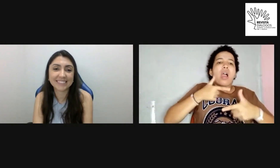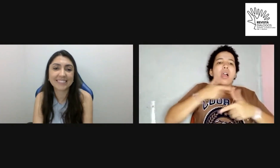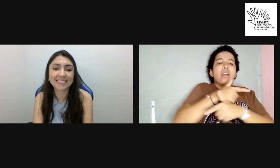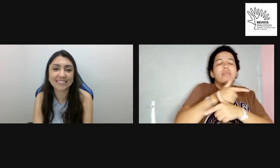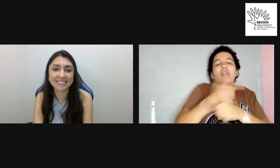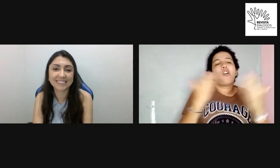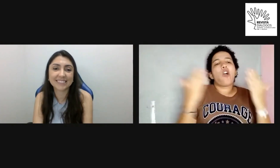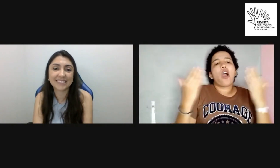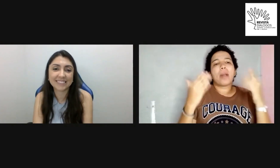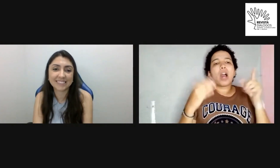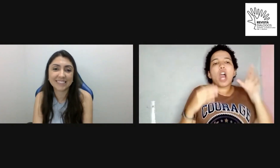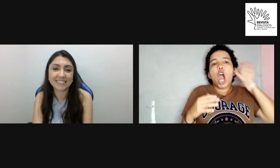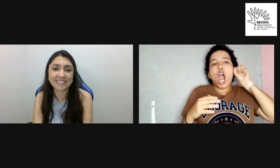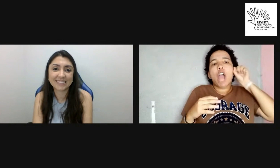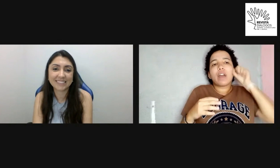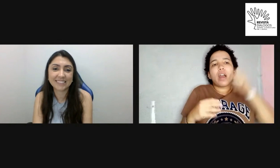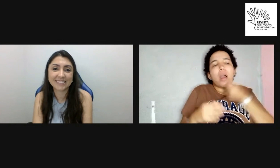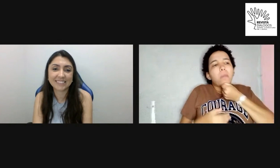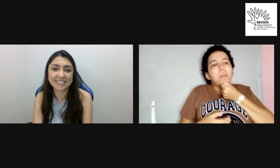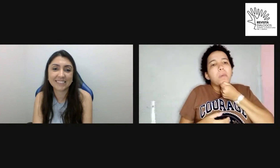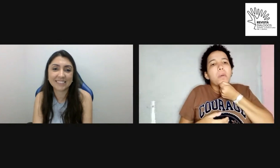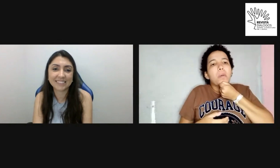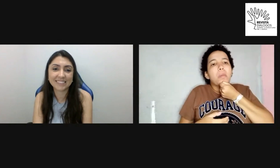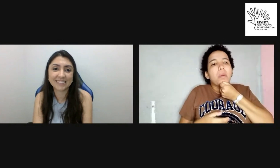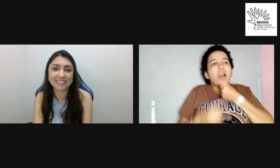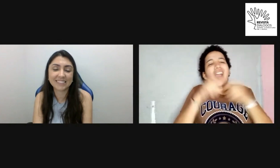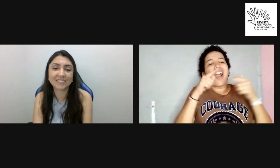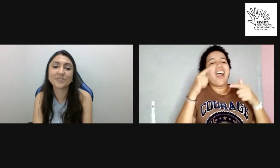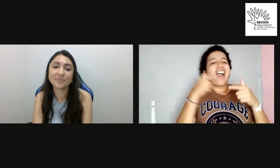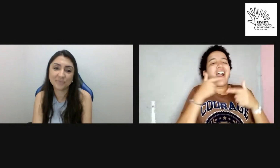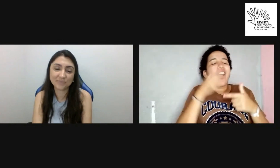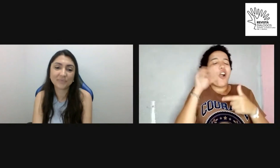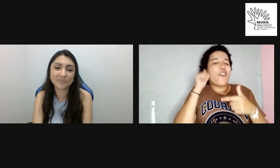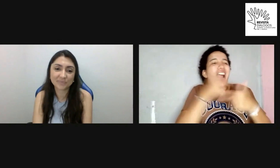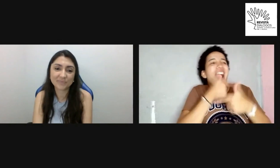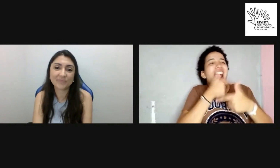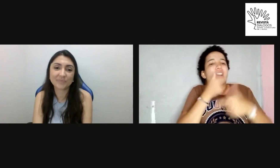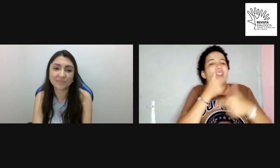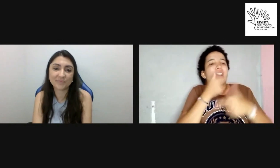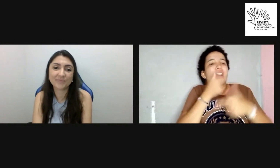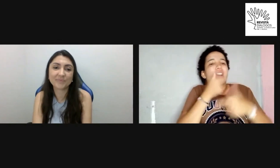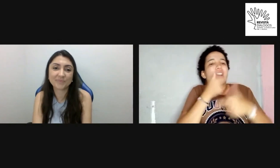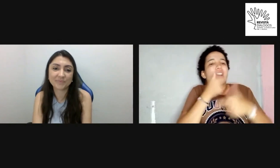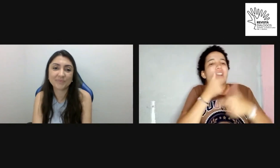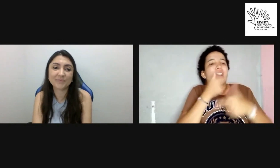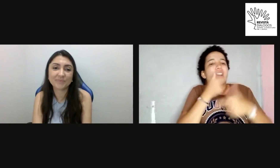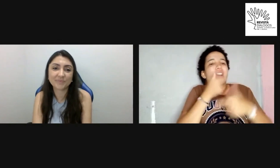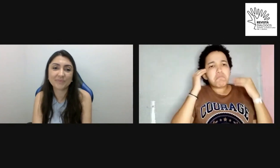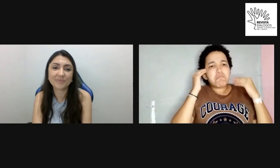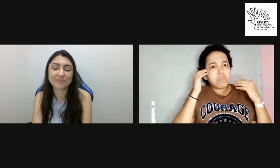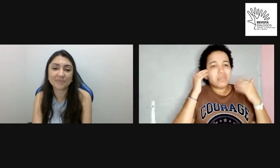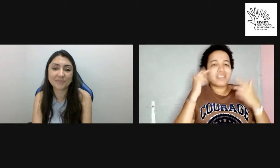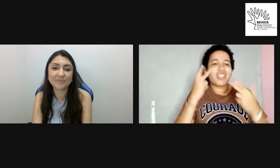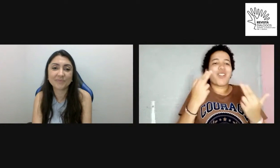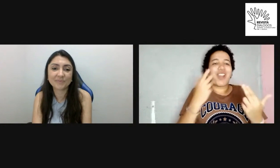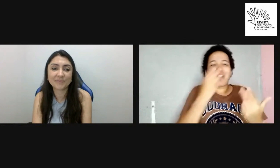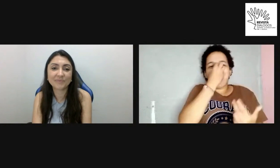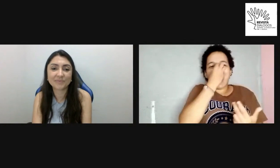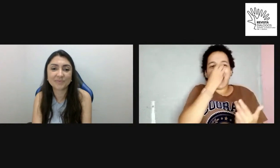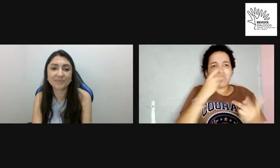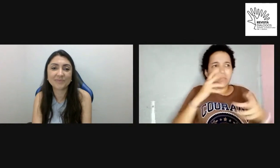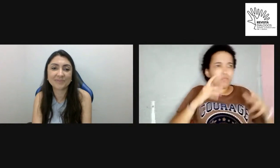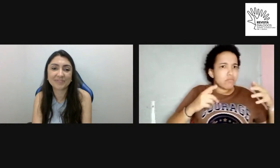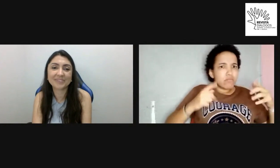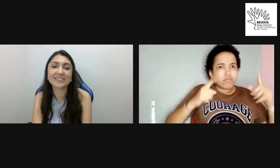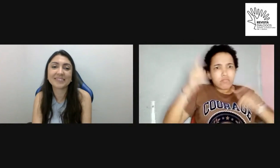pode buscar que fazem o público rir. Isso também acontece com os espetáculos de ouvintes, em que as pessoas riem do que ouvem e nós surdos